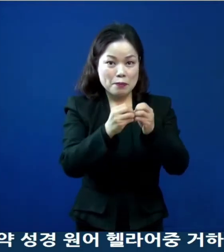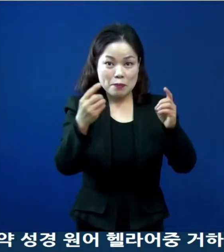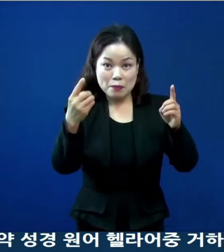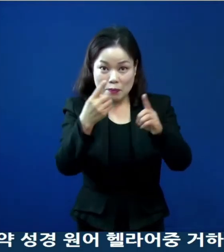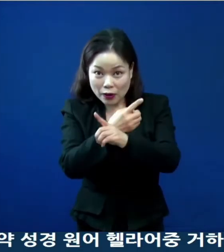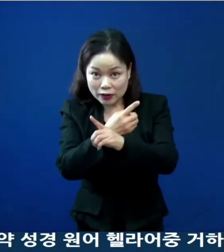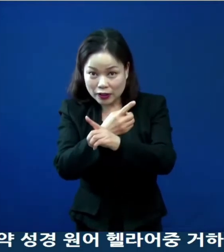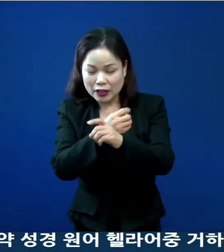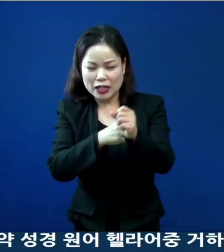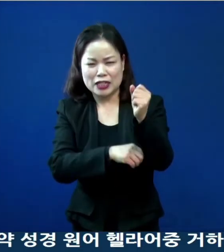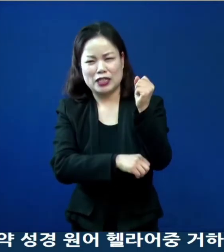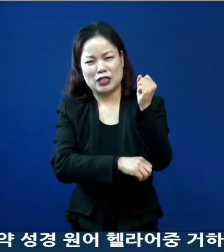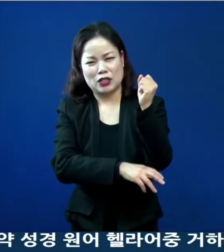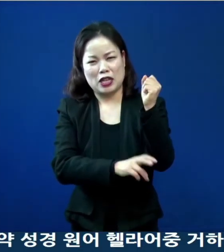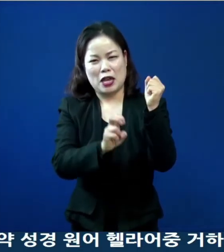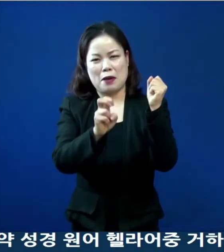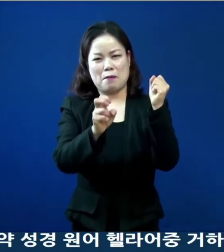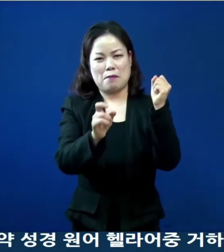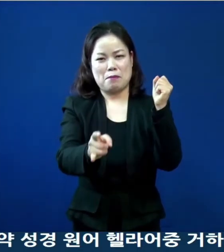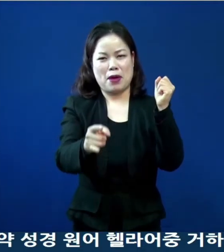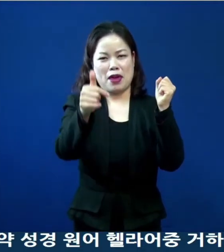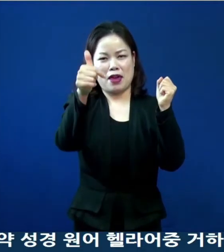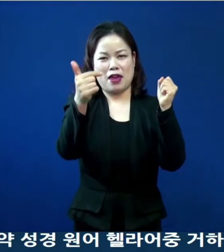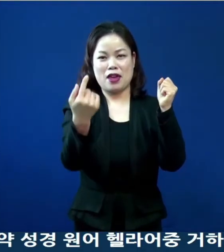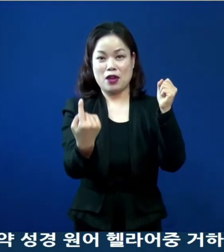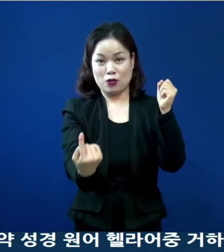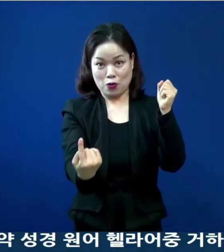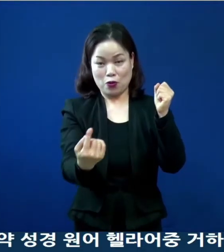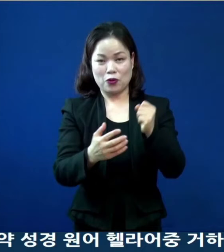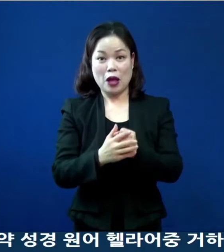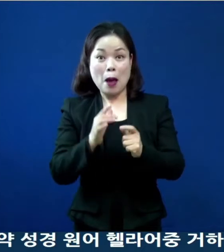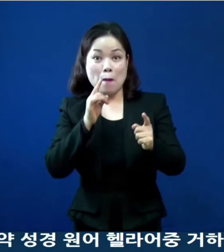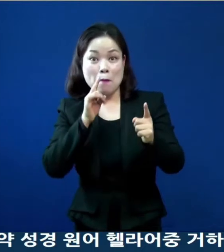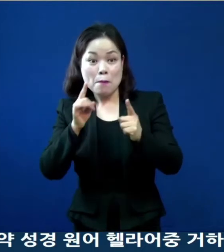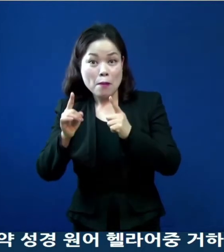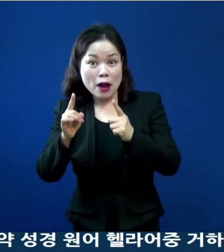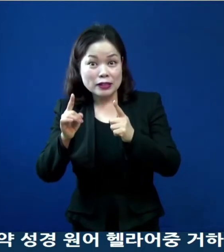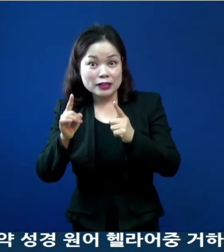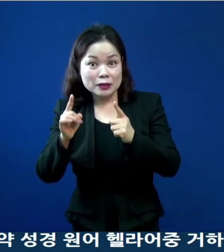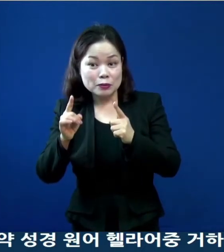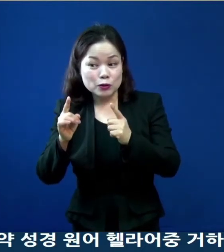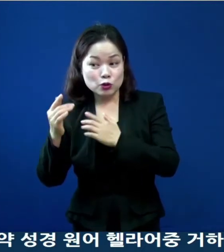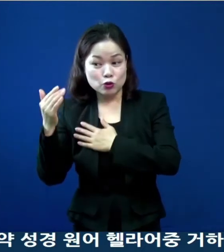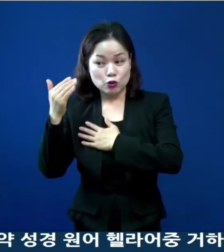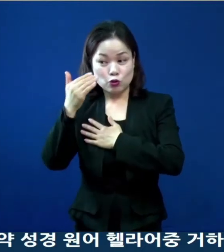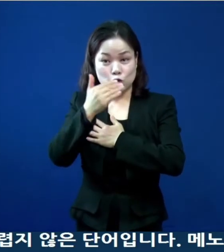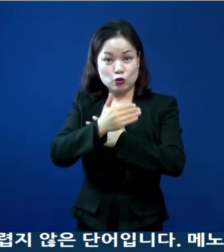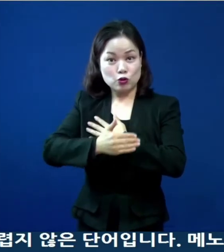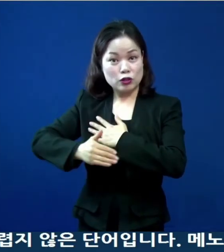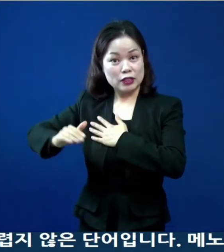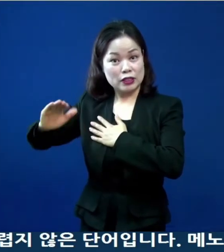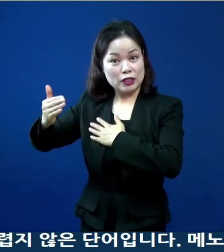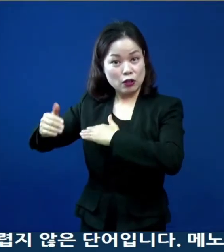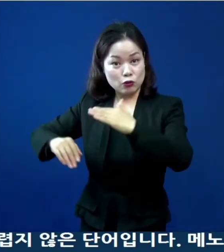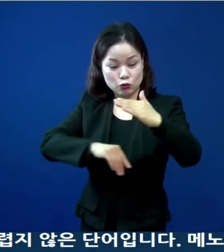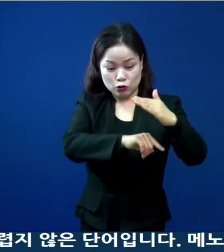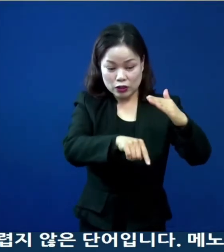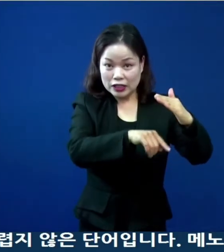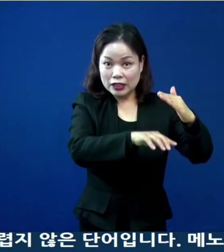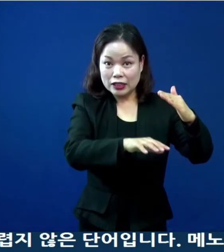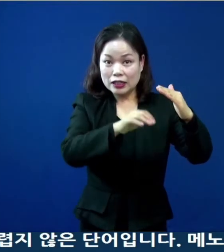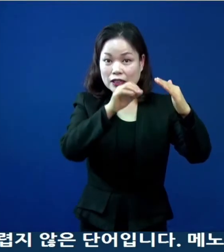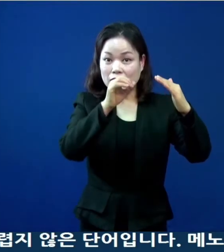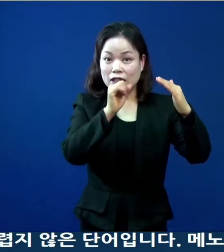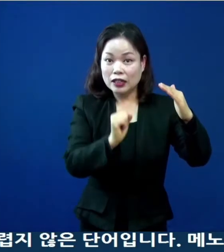밑바탕에 있는 원어가 메노라는 단어죠. 말씀이 육신이 되어 우리 가운데